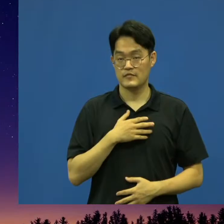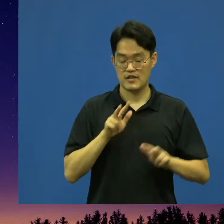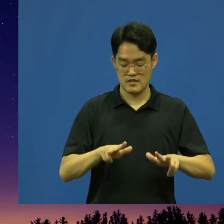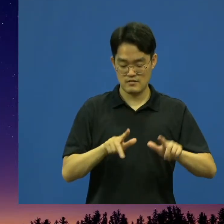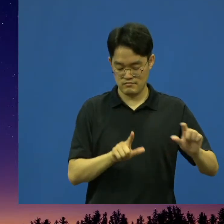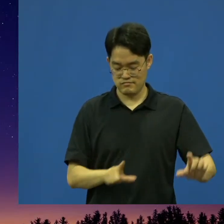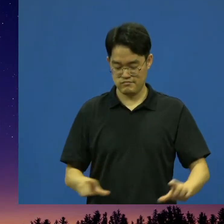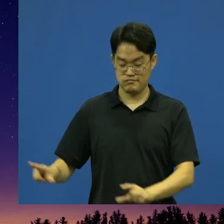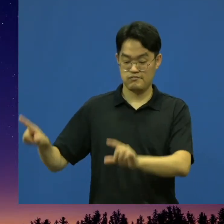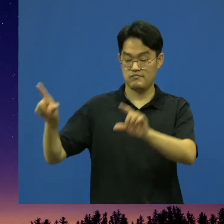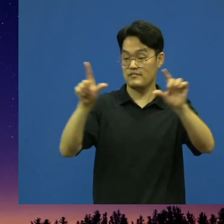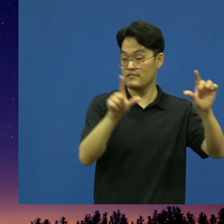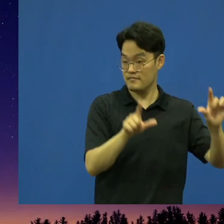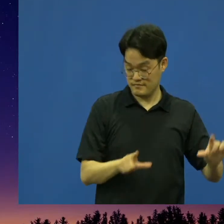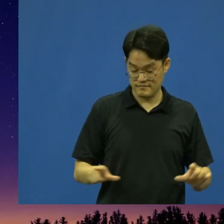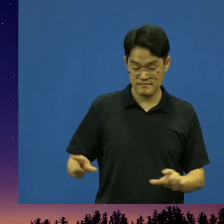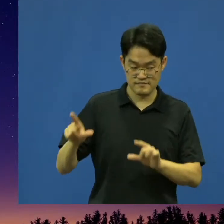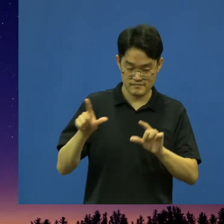길어요.